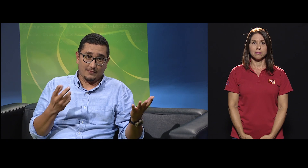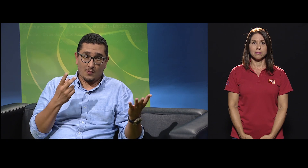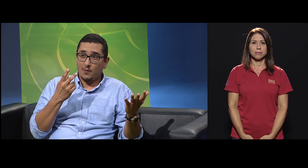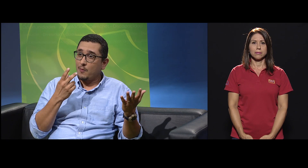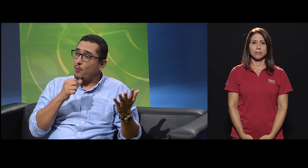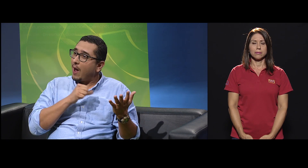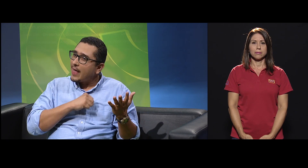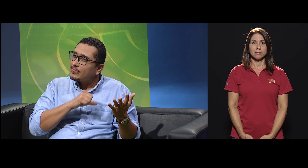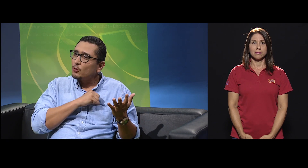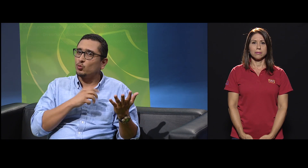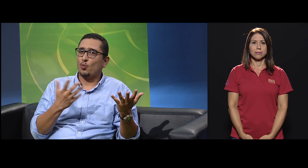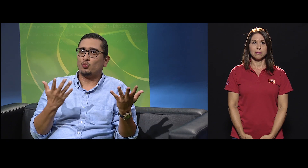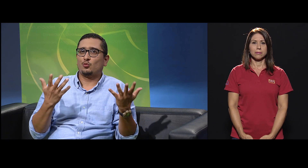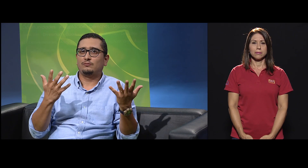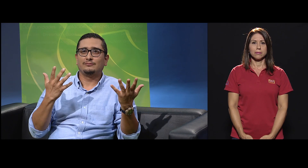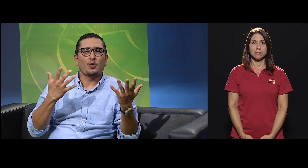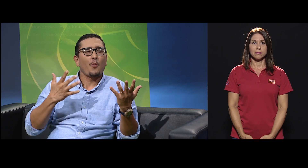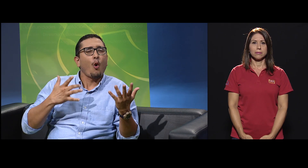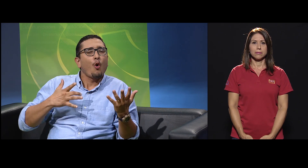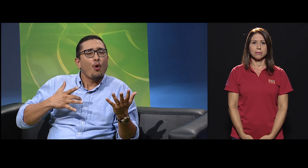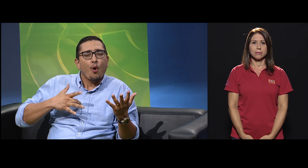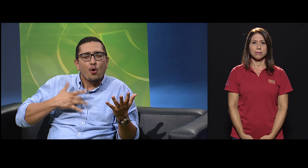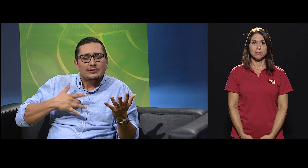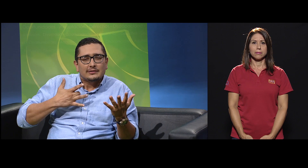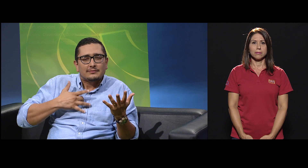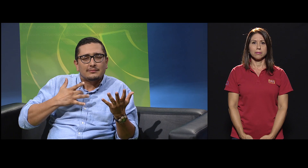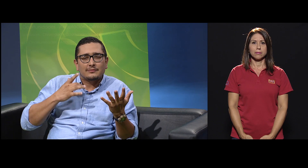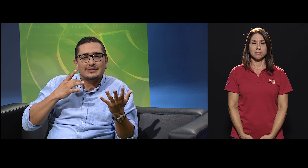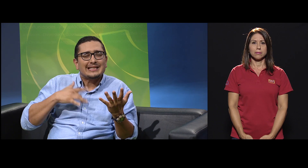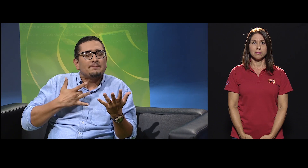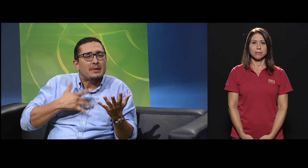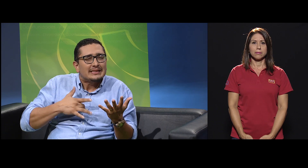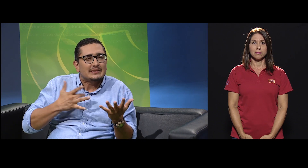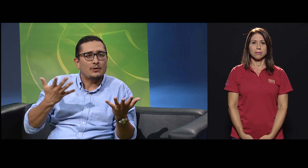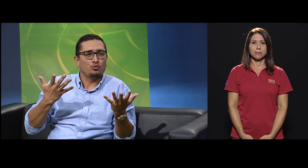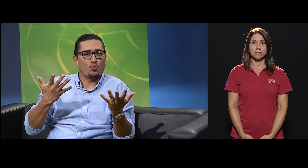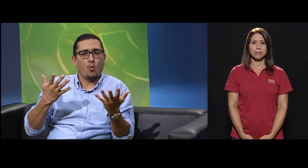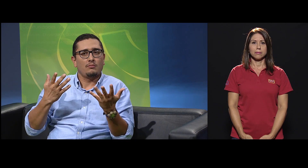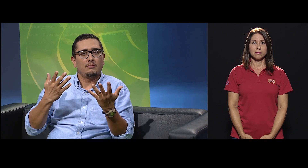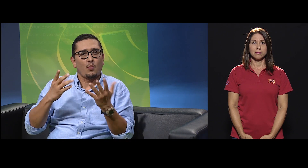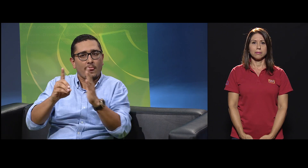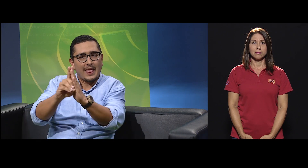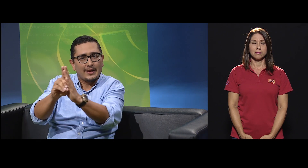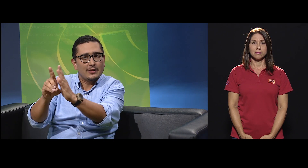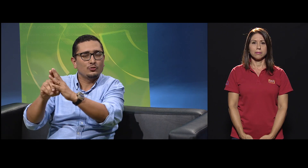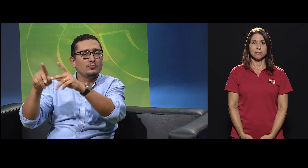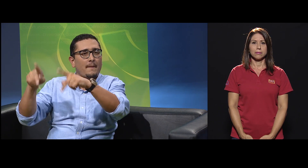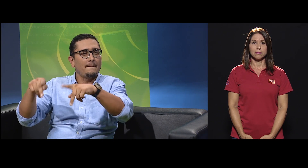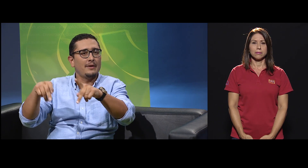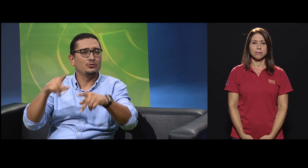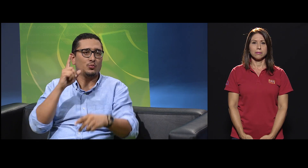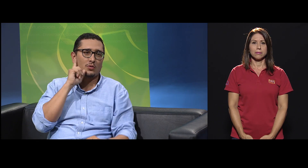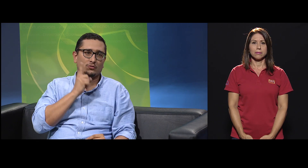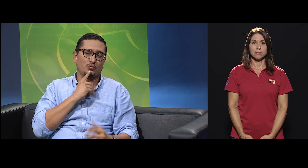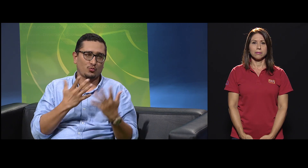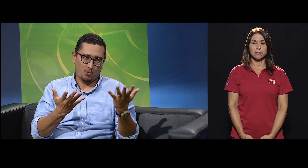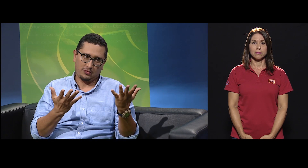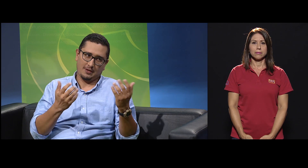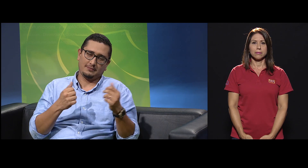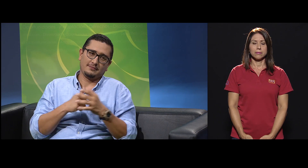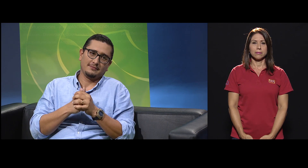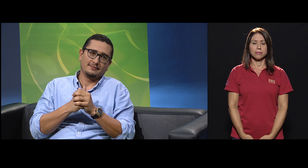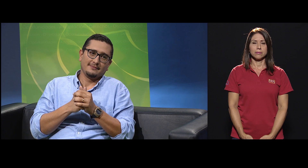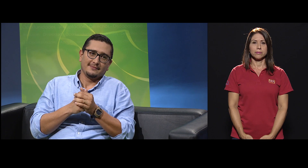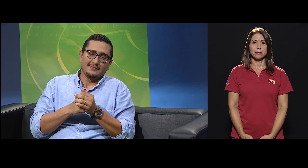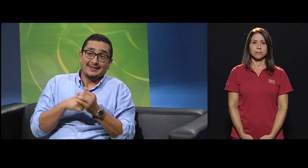voluntad. Lo que hace falta es voluntad y actitud, no sé, como sensibilización sobre los derechos